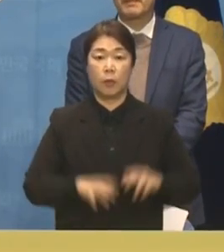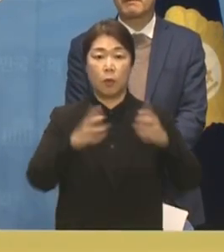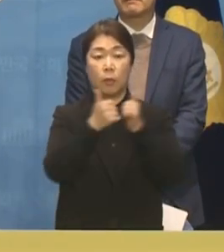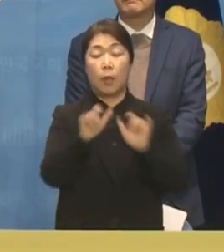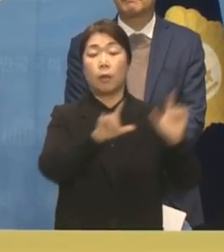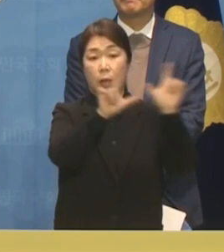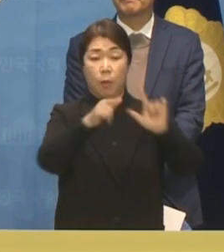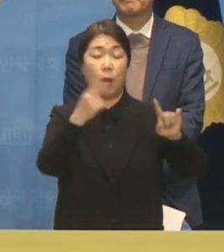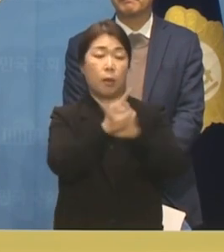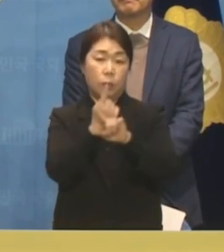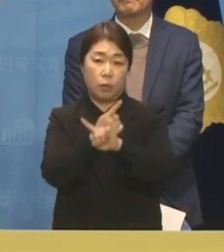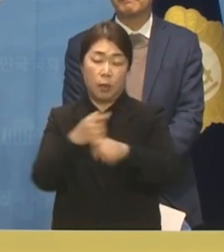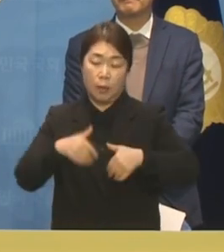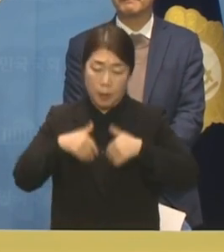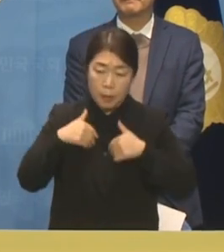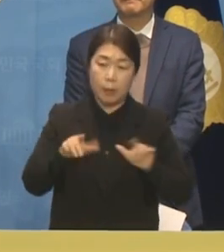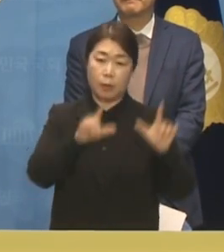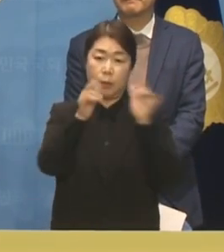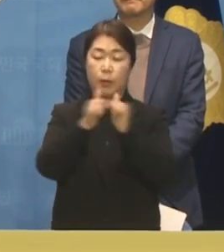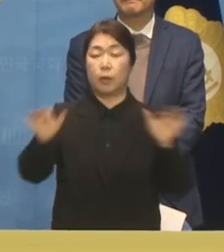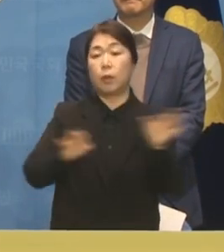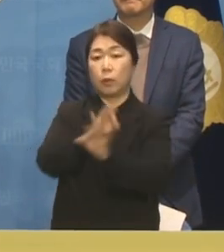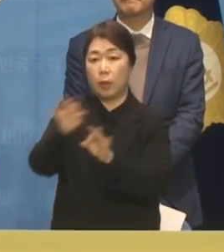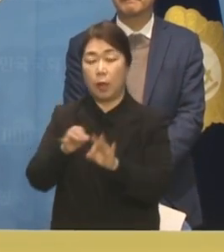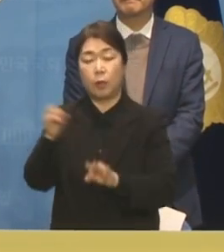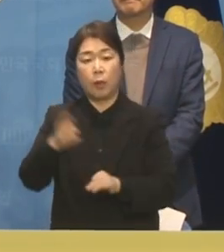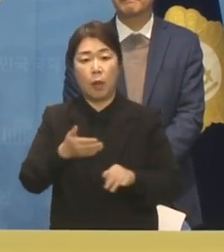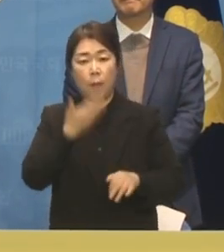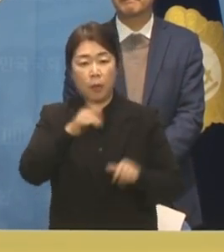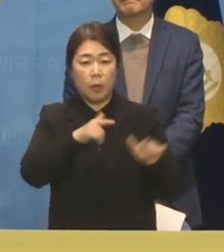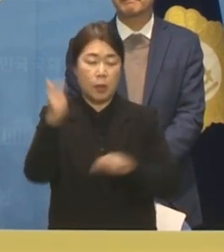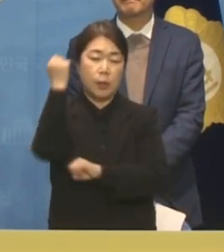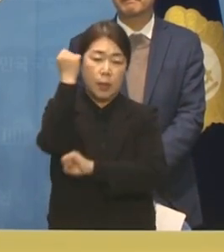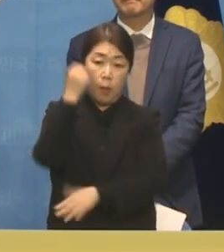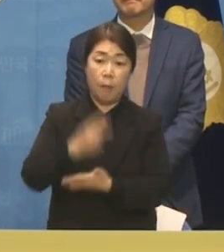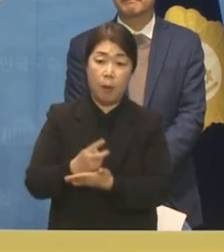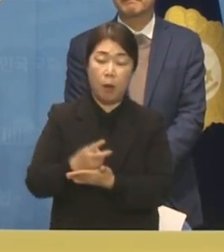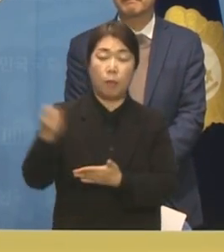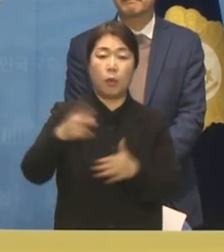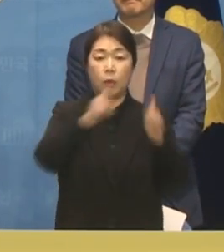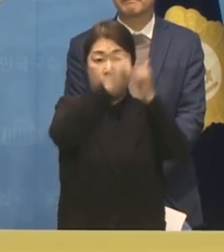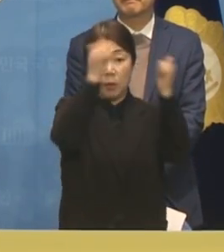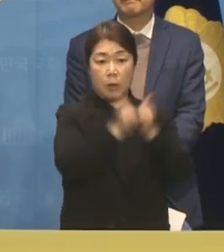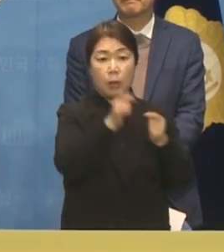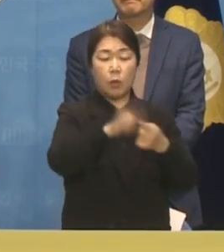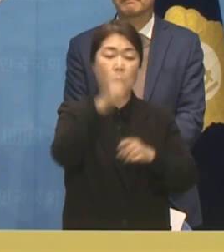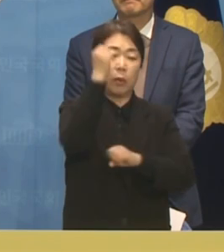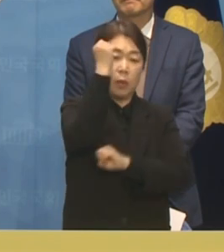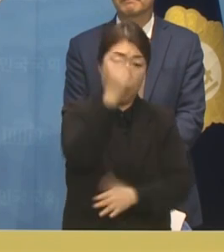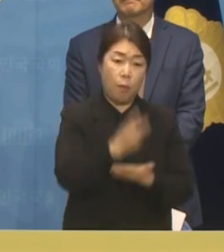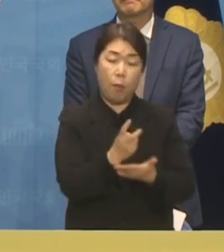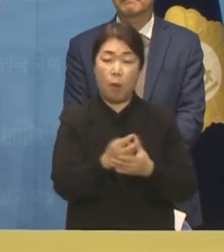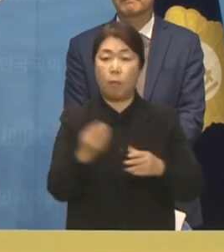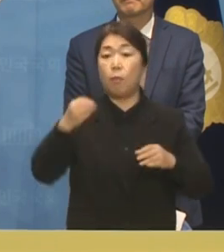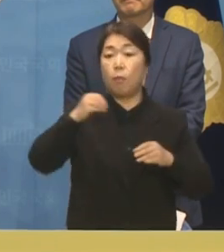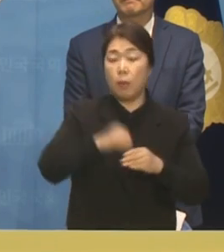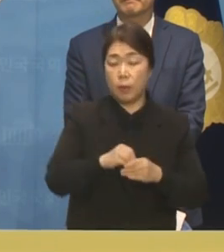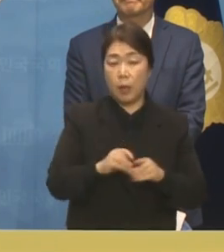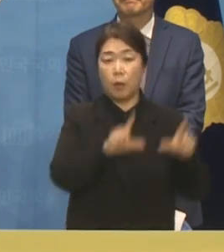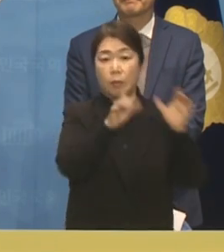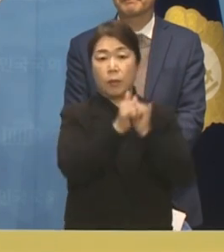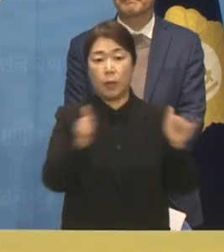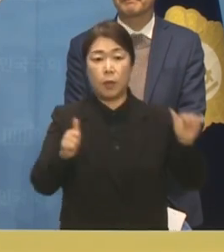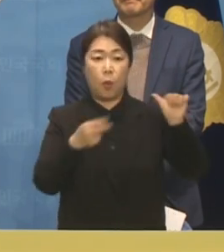삶을 바꾸고 따뜻한 시민경제, 지금 먹거리 기본법과 사회적 기본법을 포함한 민생